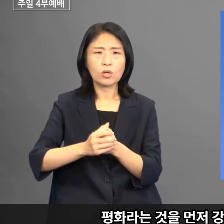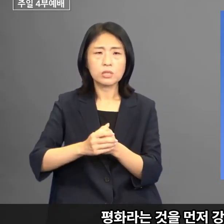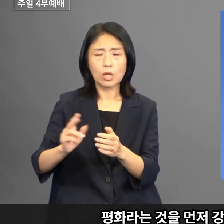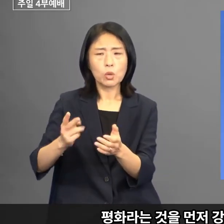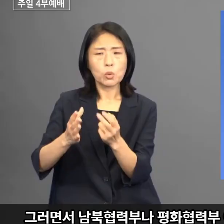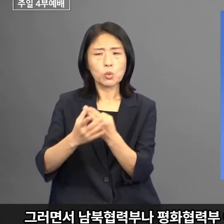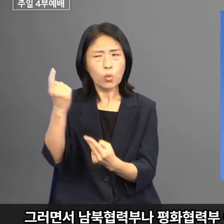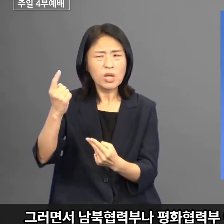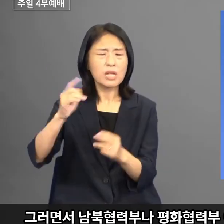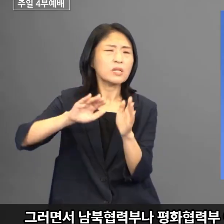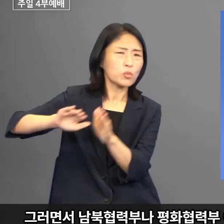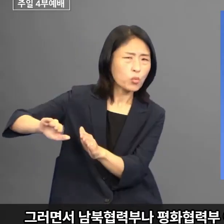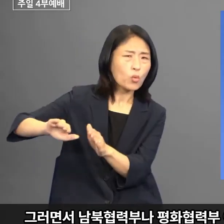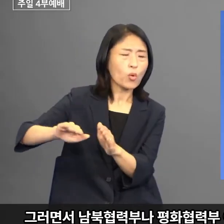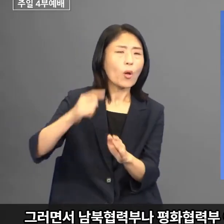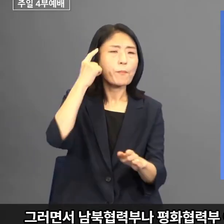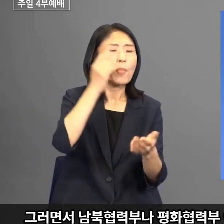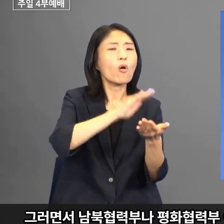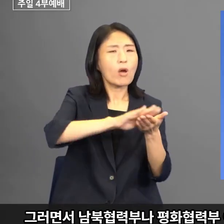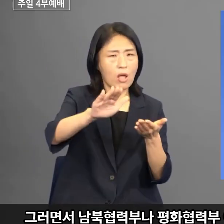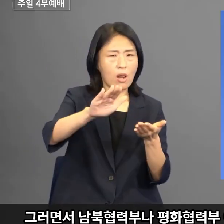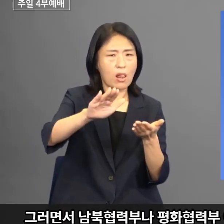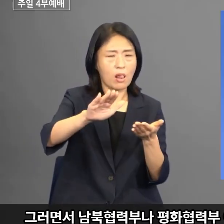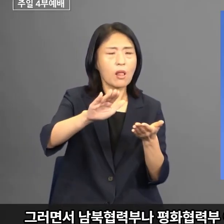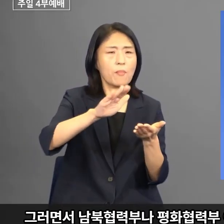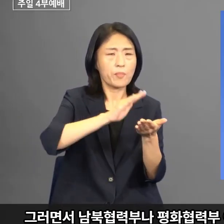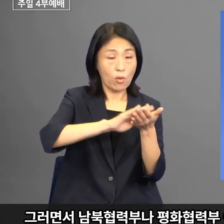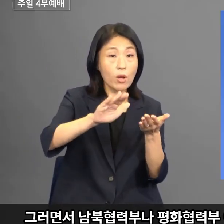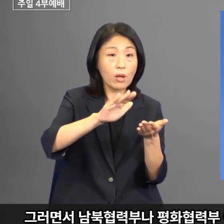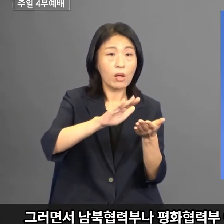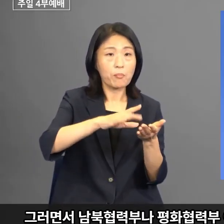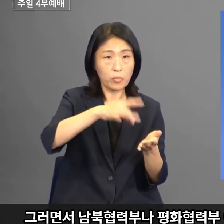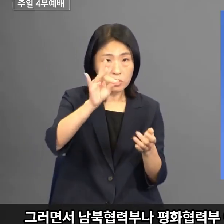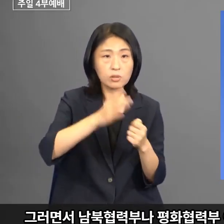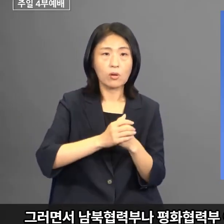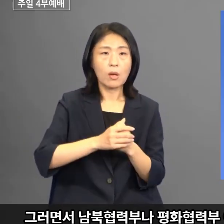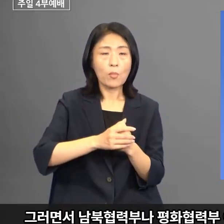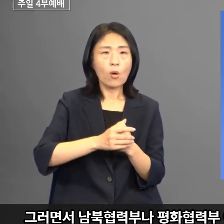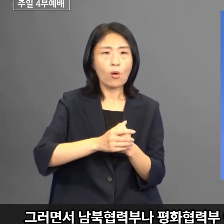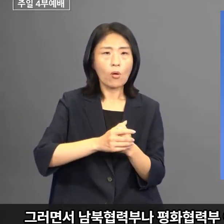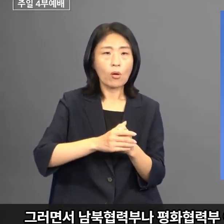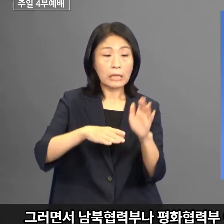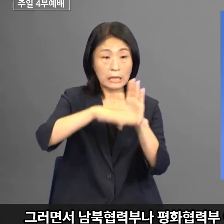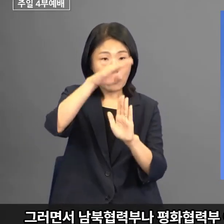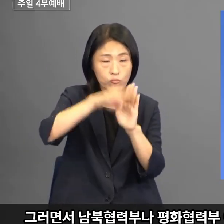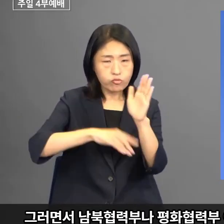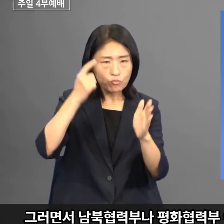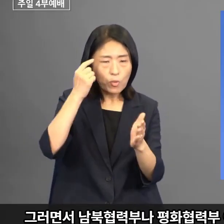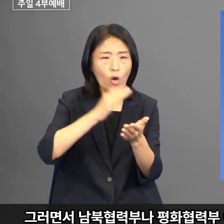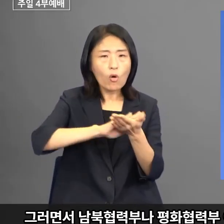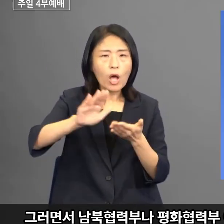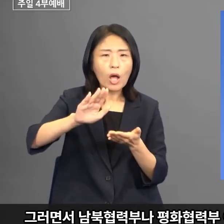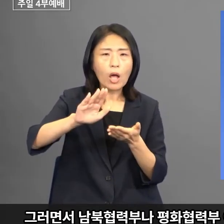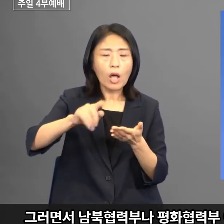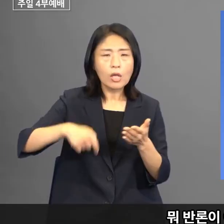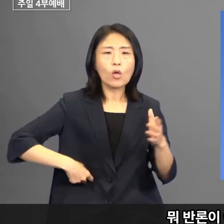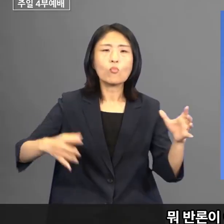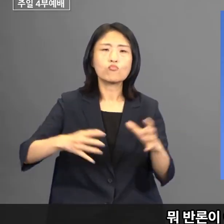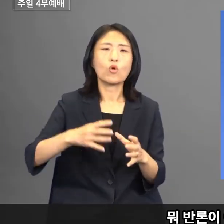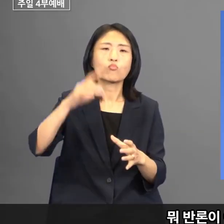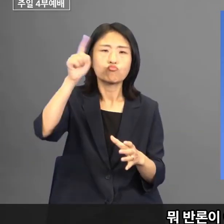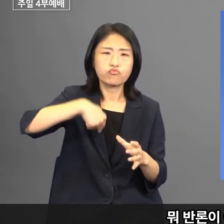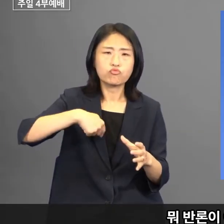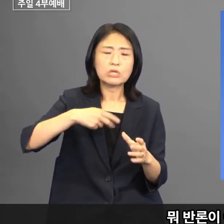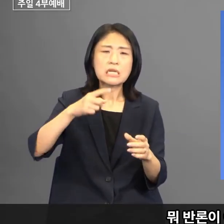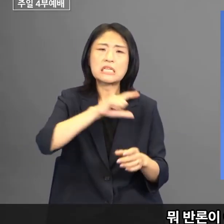되지 않겠습니까? 그러면서 남북협력부나 평화협력부 이렇게 바꿀 필요가 있다라고 하는 바람에